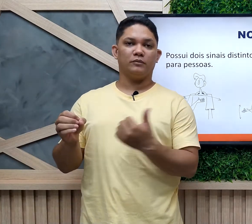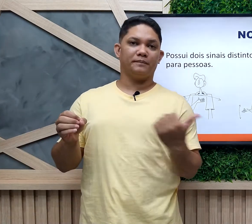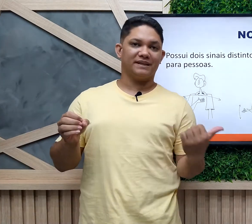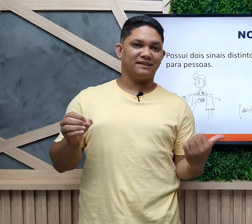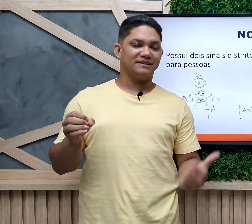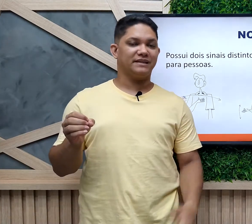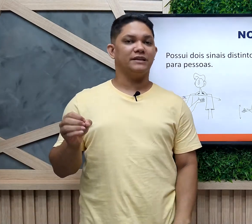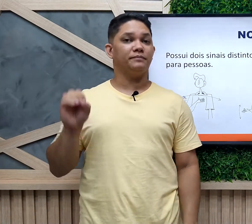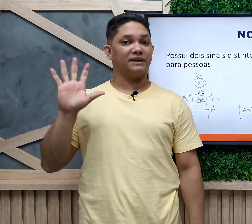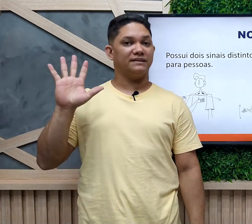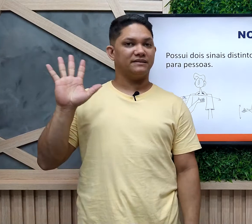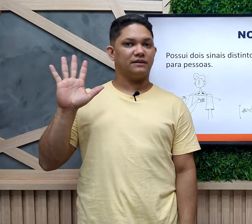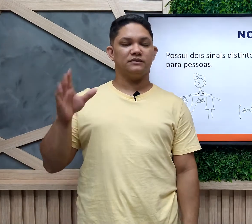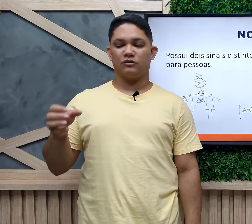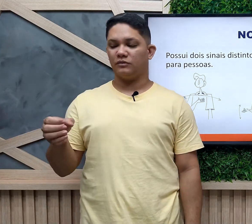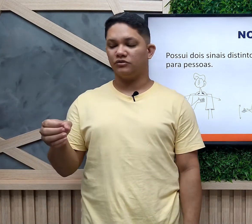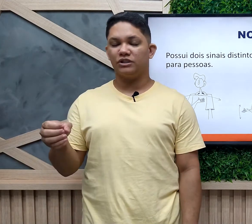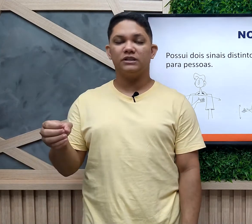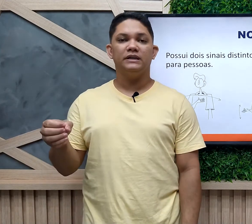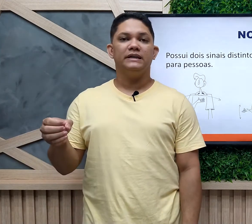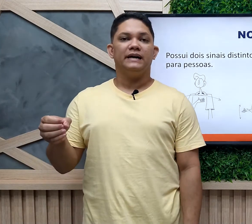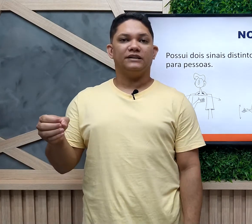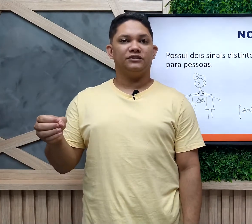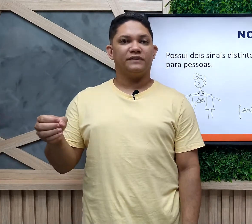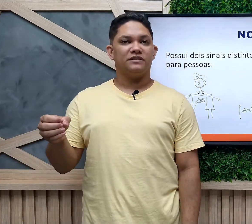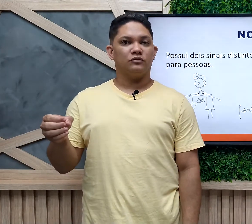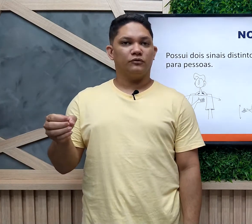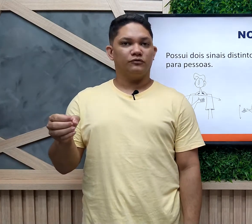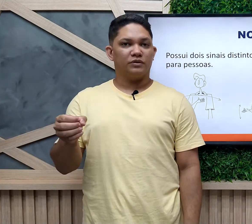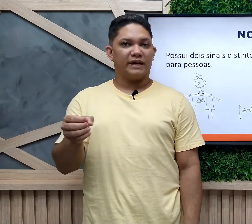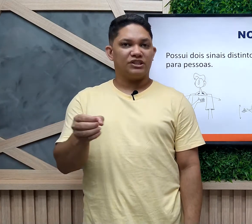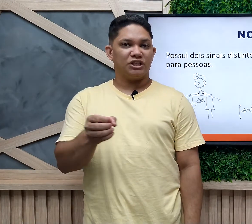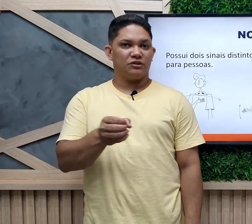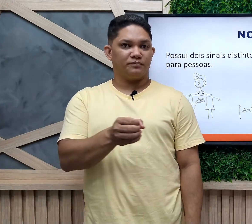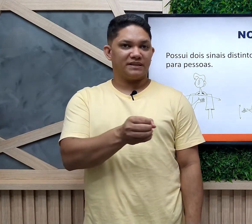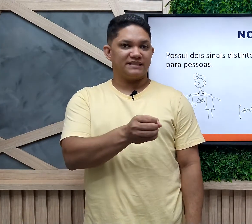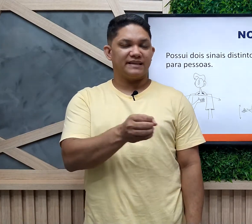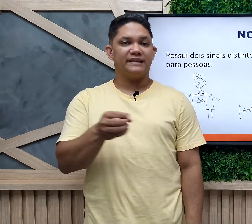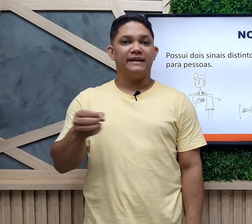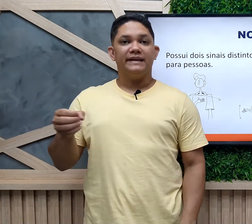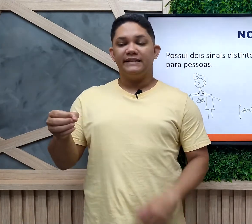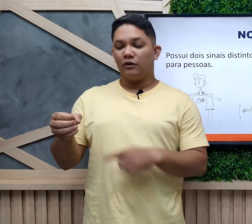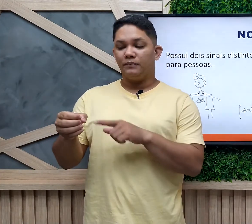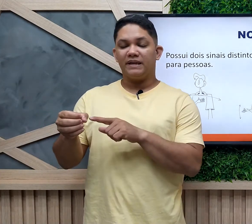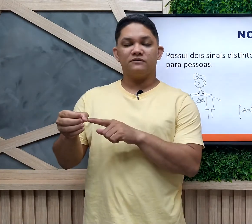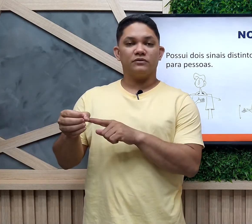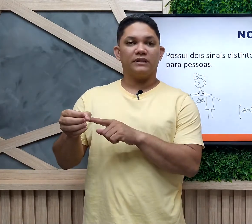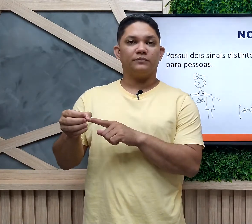para a esquerda, para quem sinaliza com a mão direita. A gente faz então um movimento retilíneo para a esquerda e ao mesmo tempo